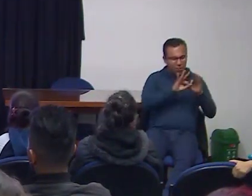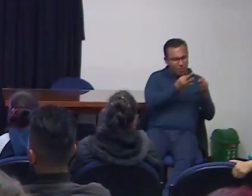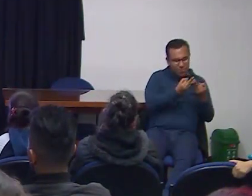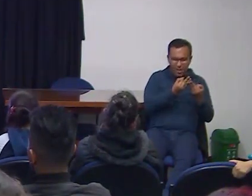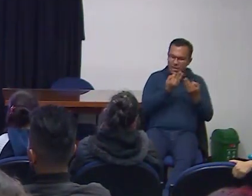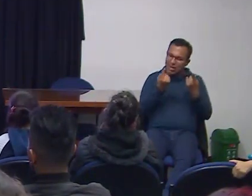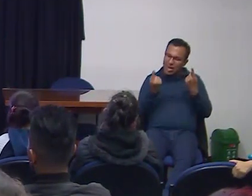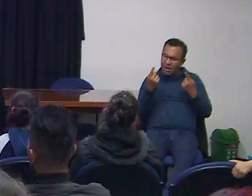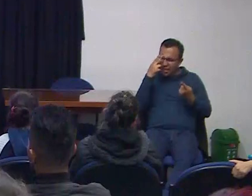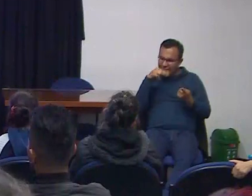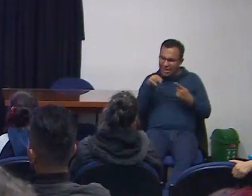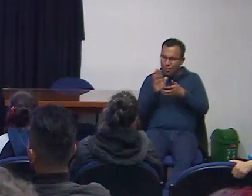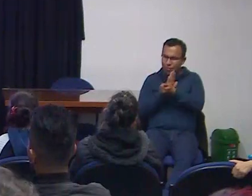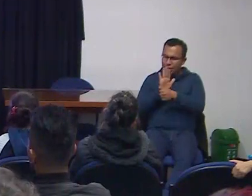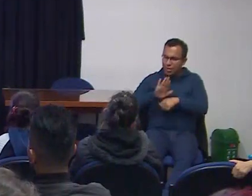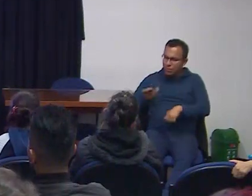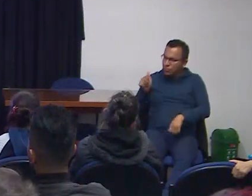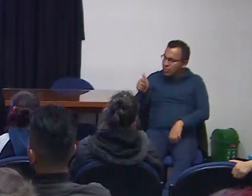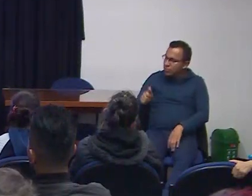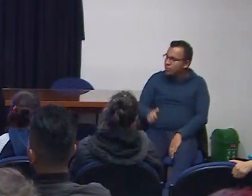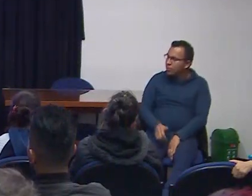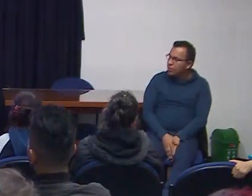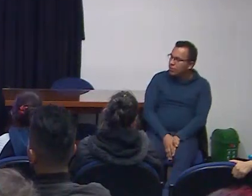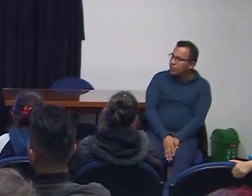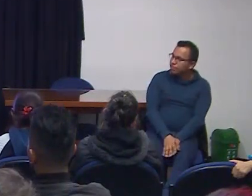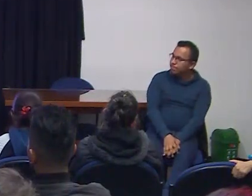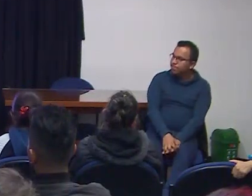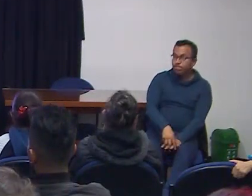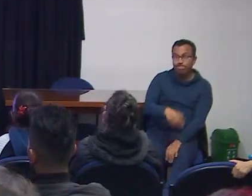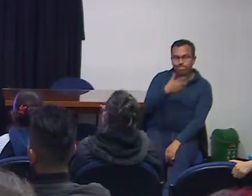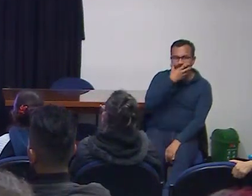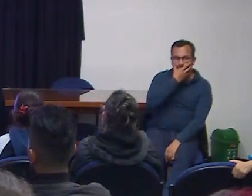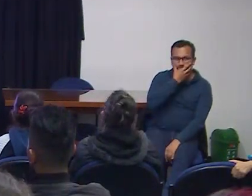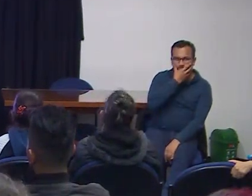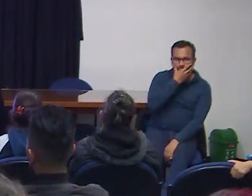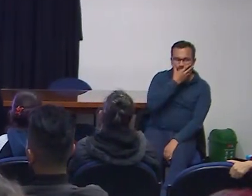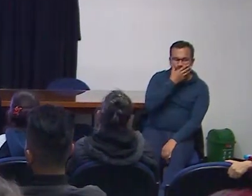dos extremos juepucha